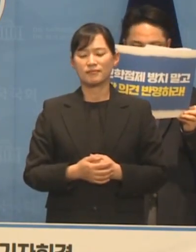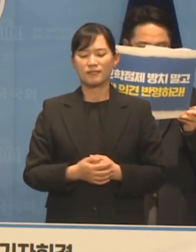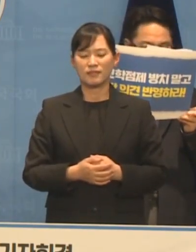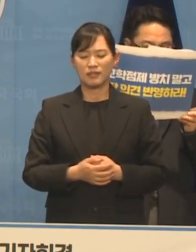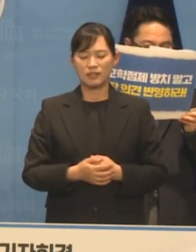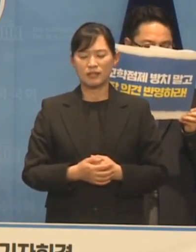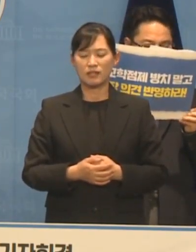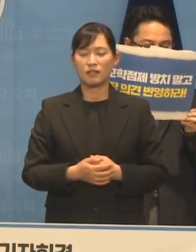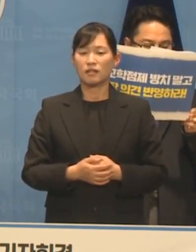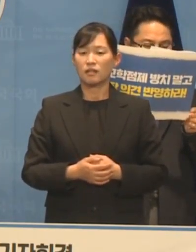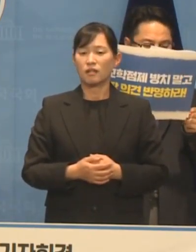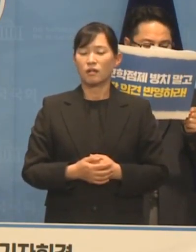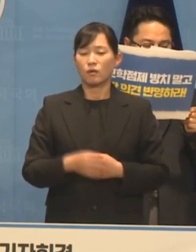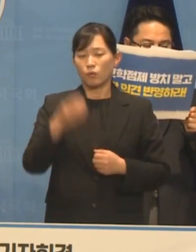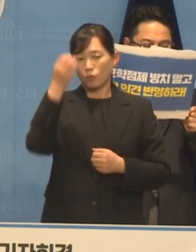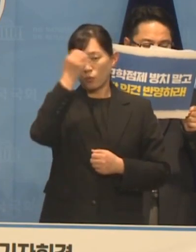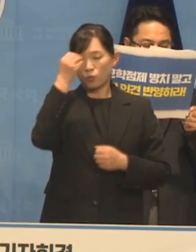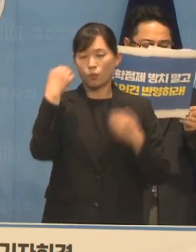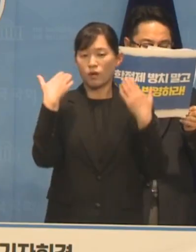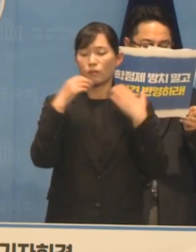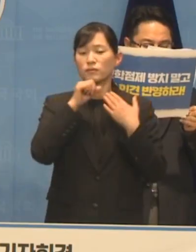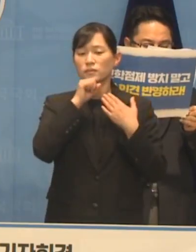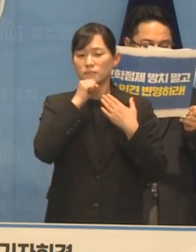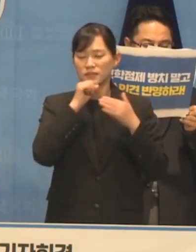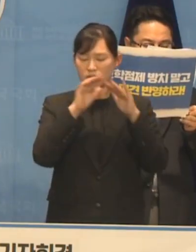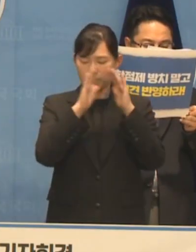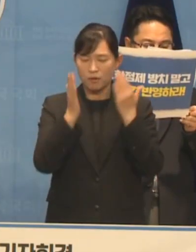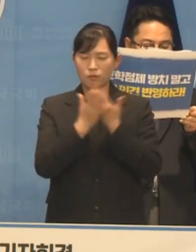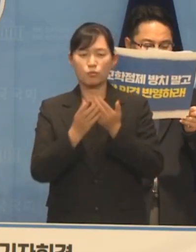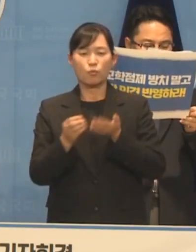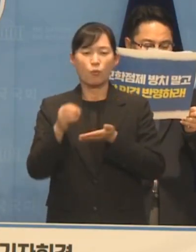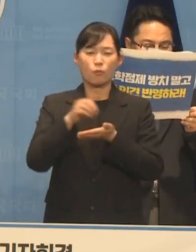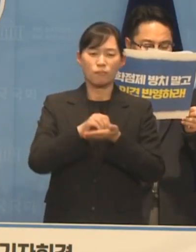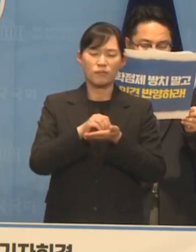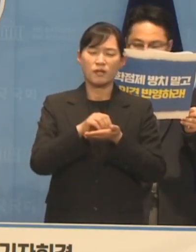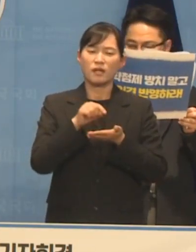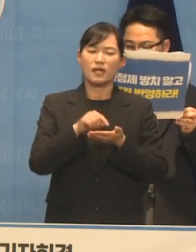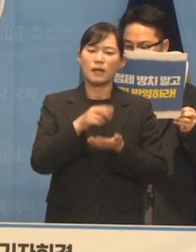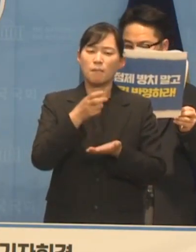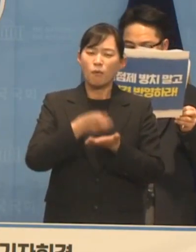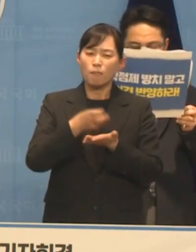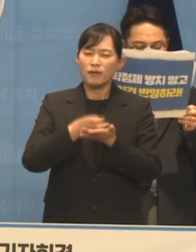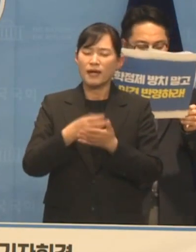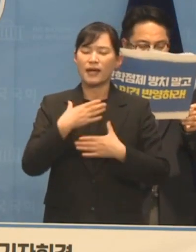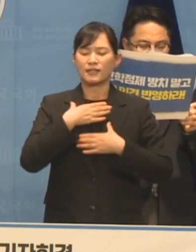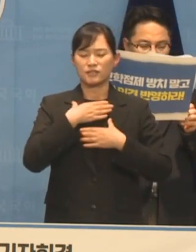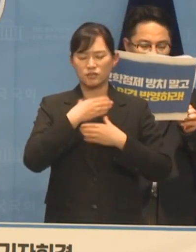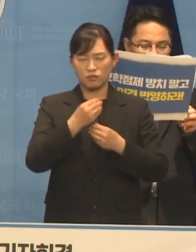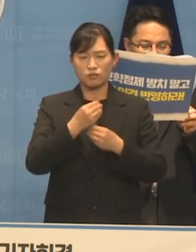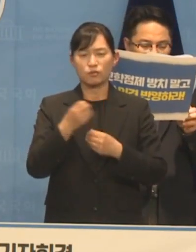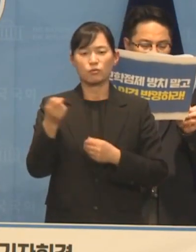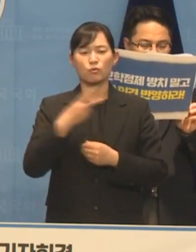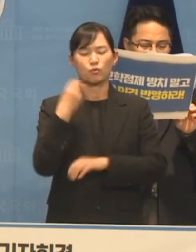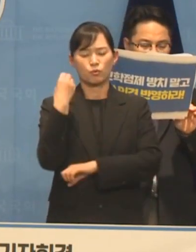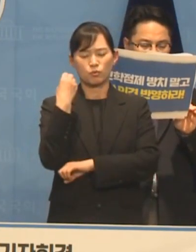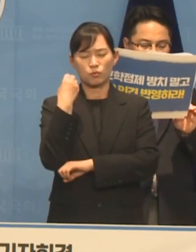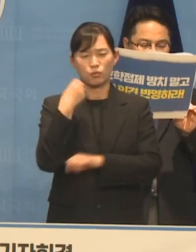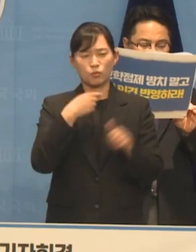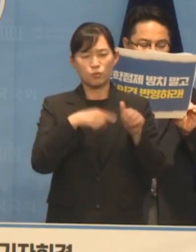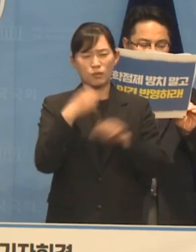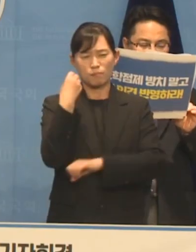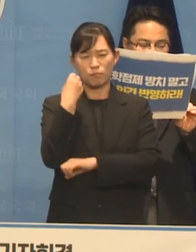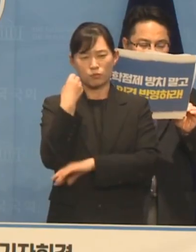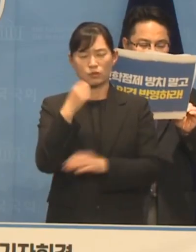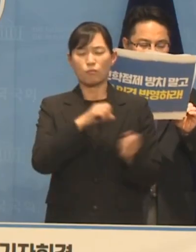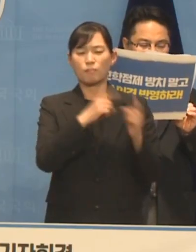우리는 고교학점제 전면 도입 첫 해를 맞이하여 제도의 안정적 정착과 교육의 본질 회복을 위해